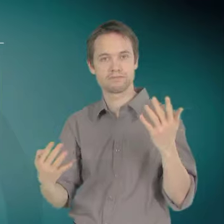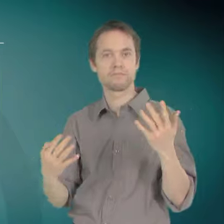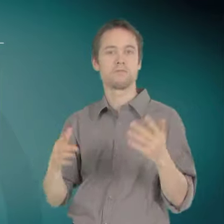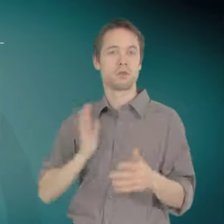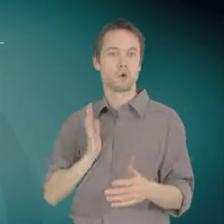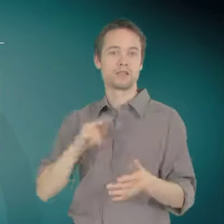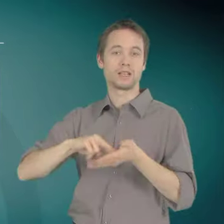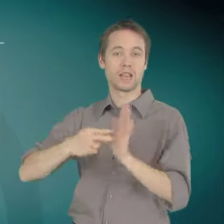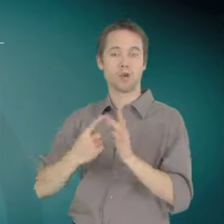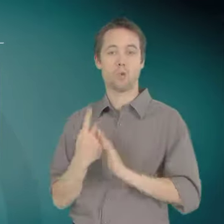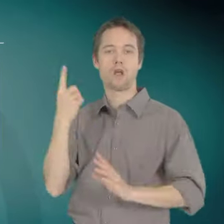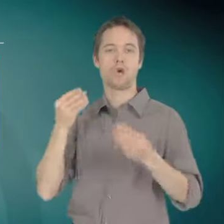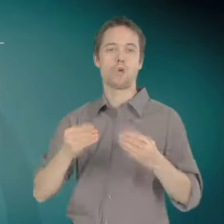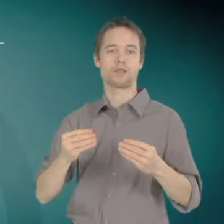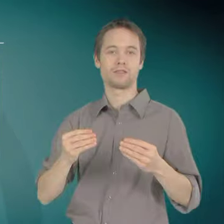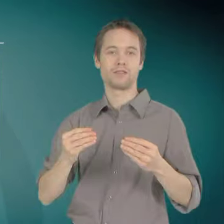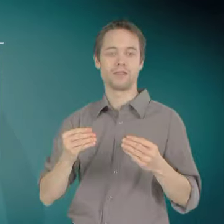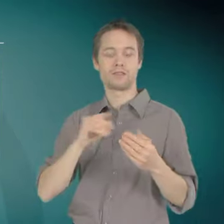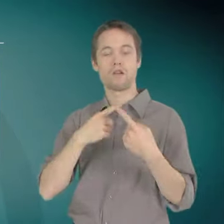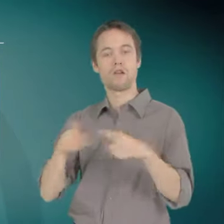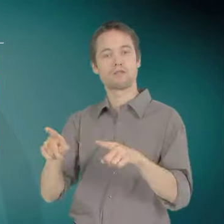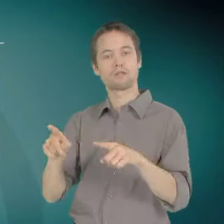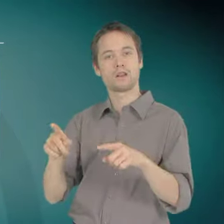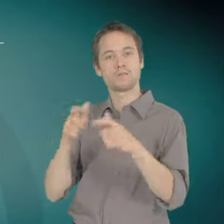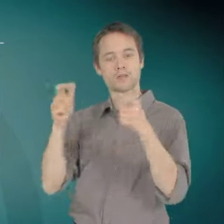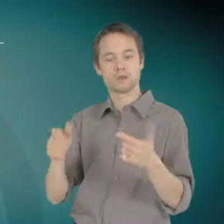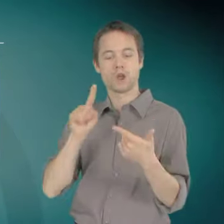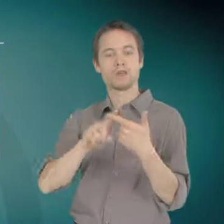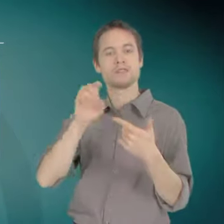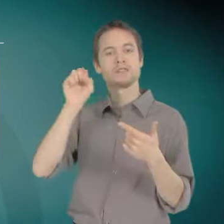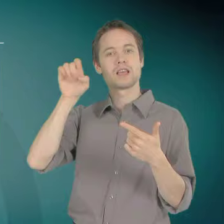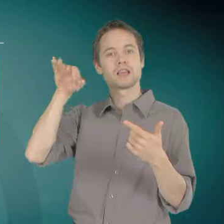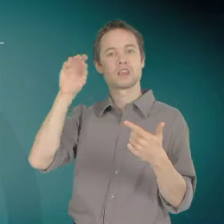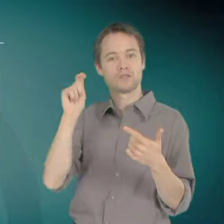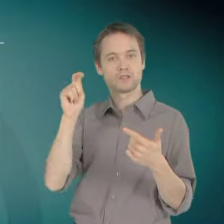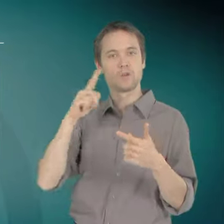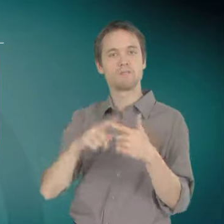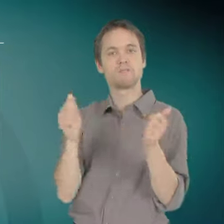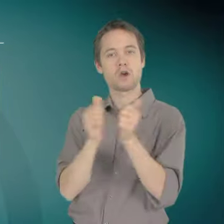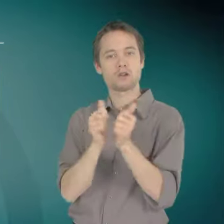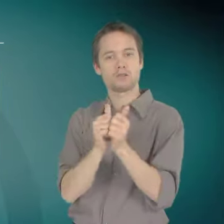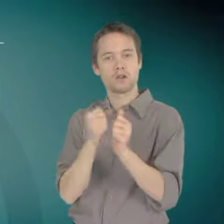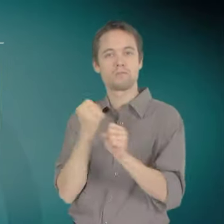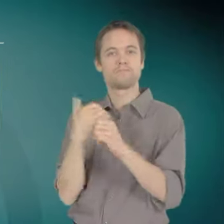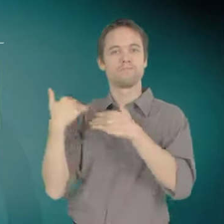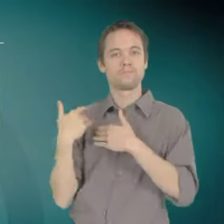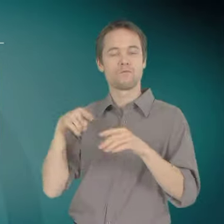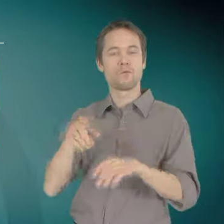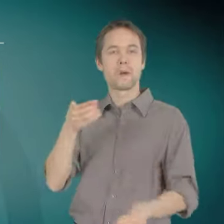sie verfügen über eine moderne technik mit hoher qualität die firma sanft und partner war verantwortlich für die pr-arbeit